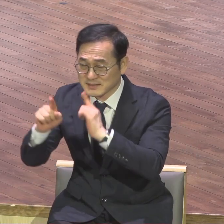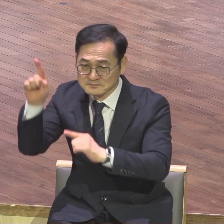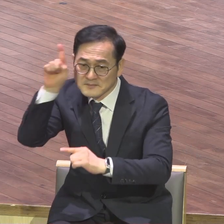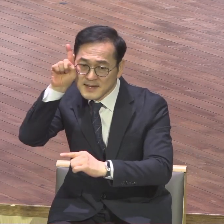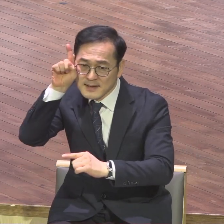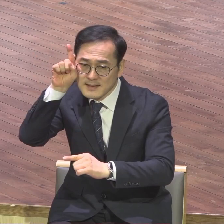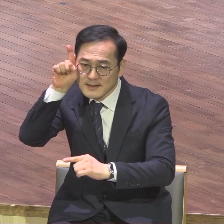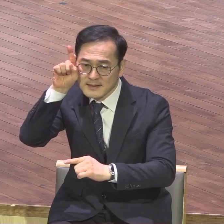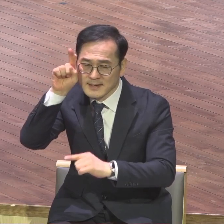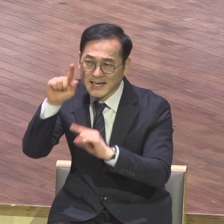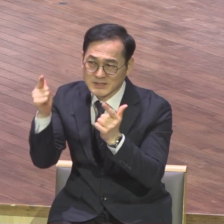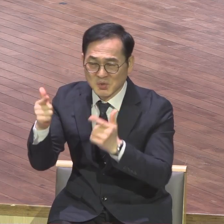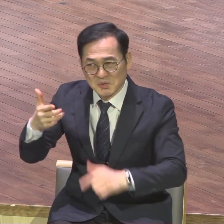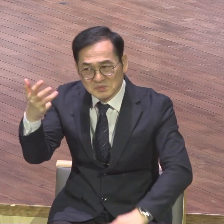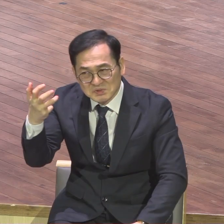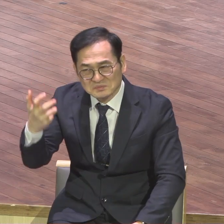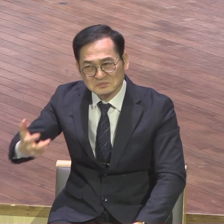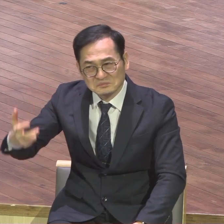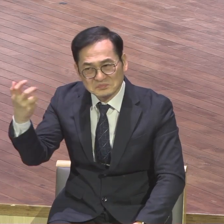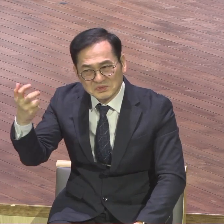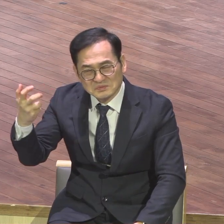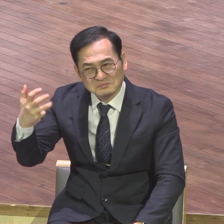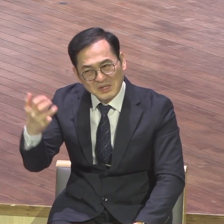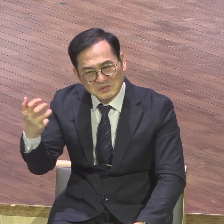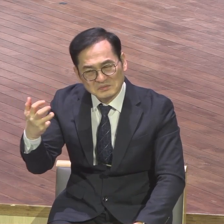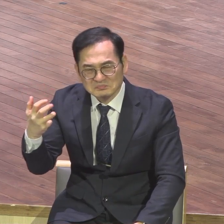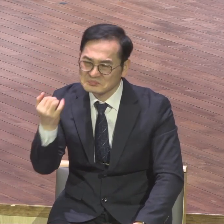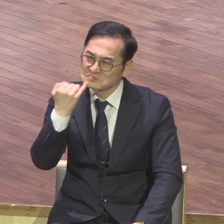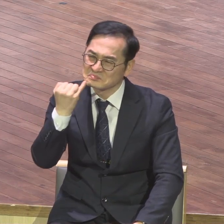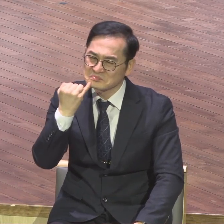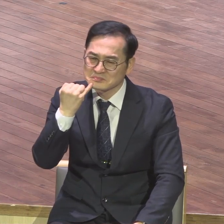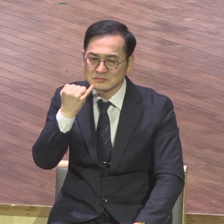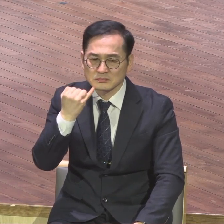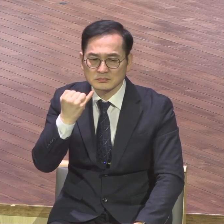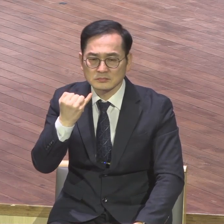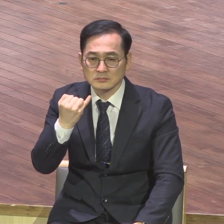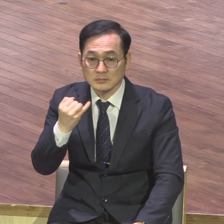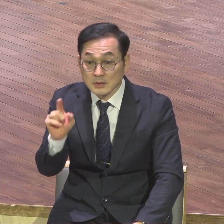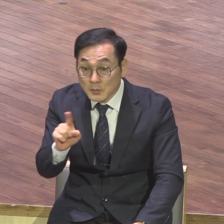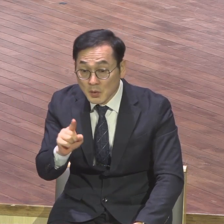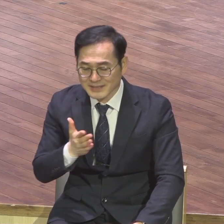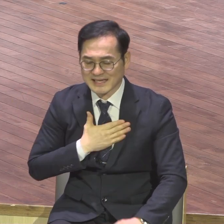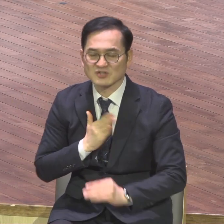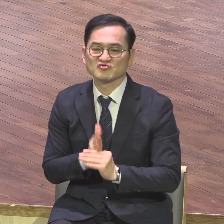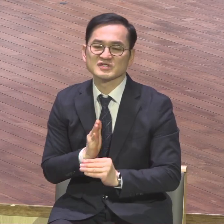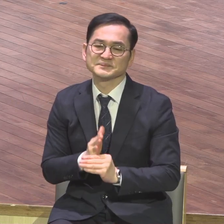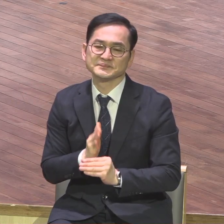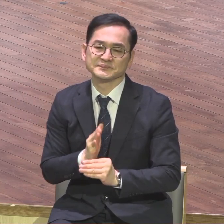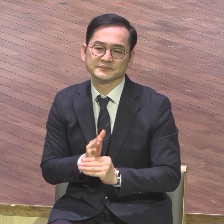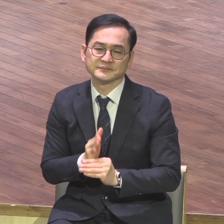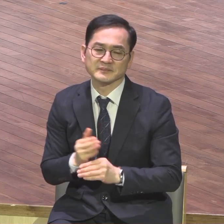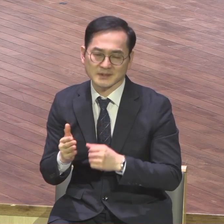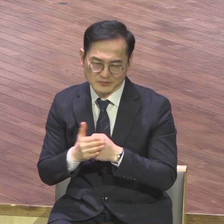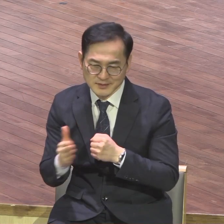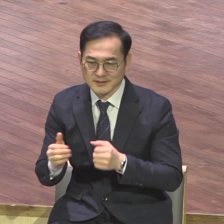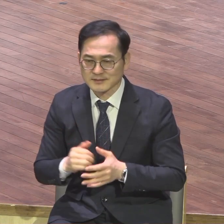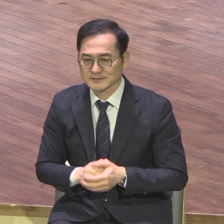말합니다. 그 핵심이 창세기 3장 자기중심입니다. 언제나 신앙생활도